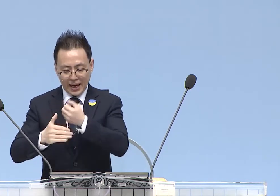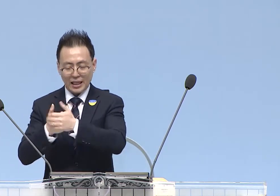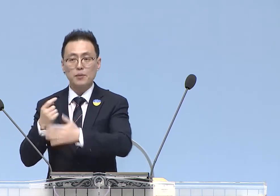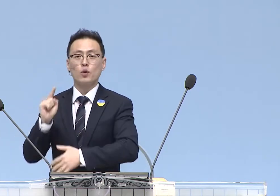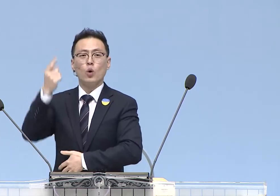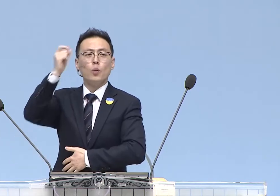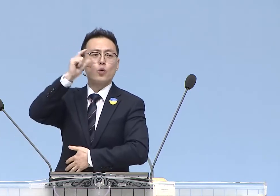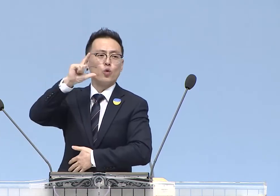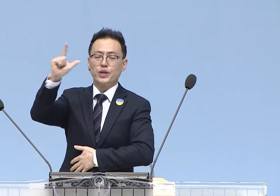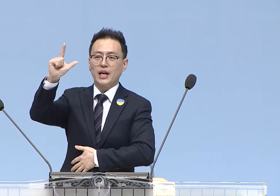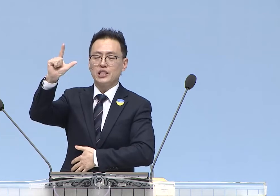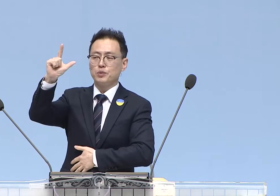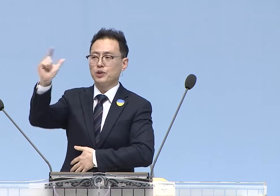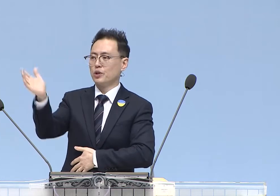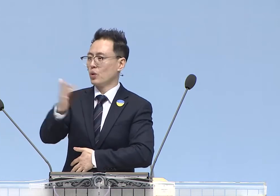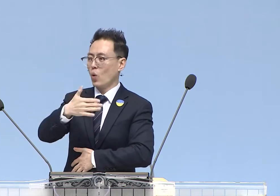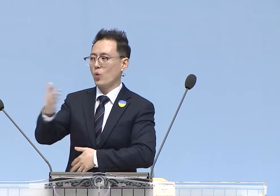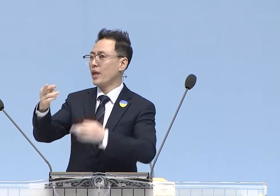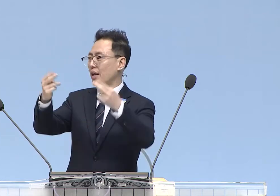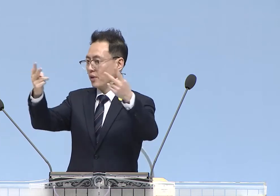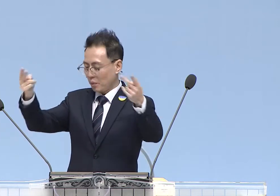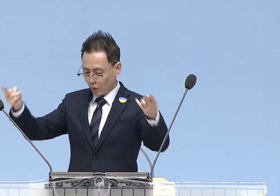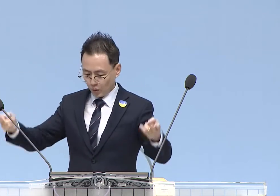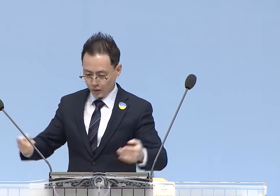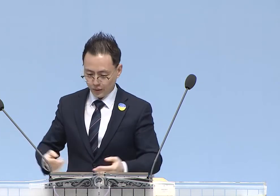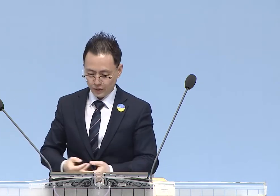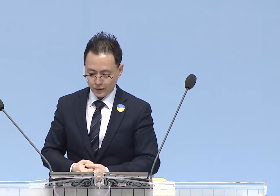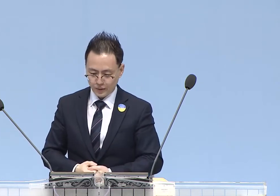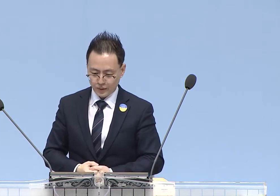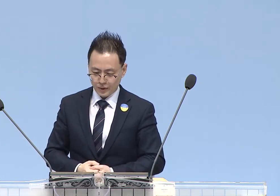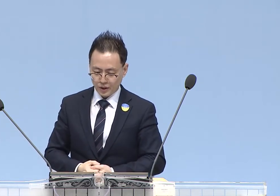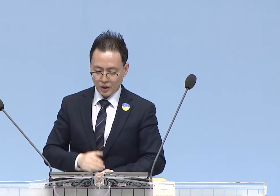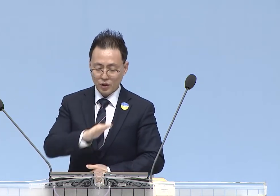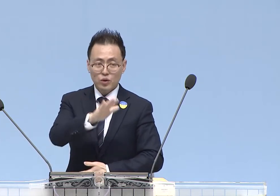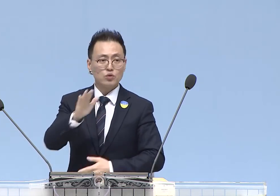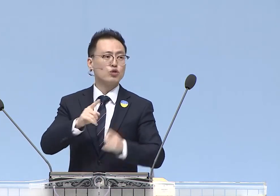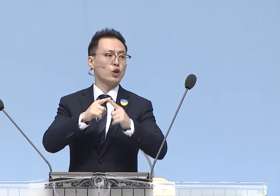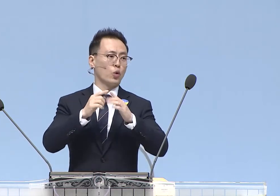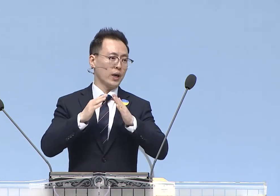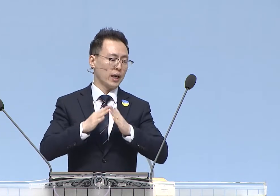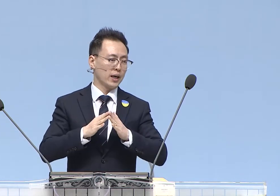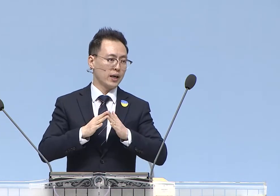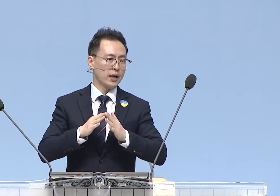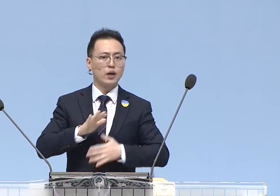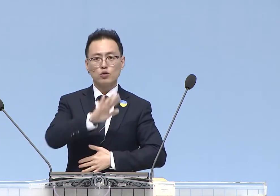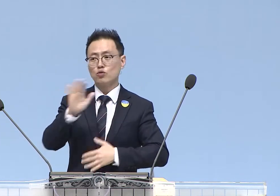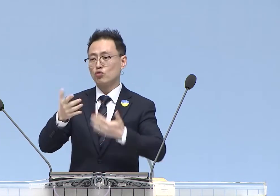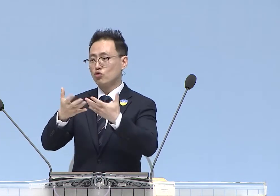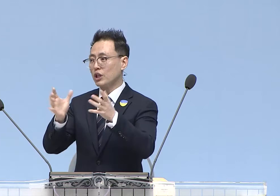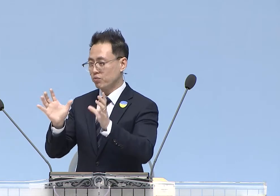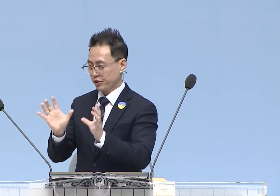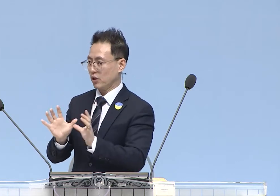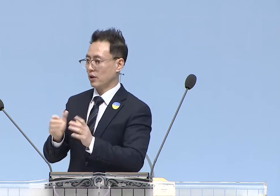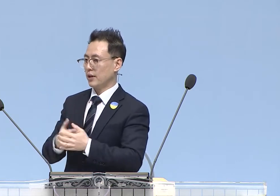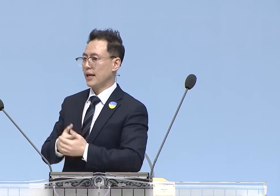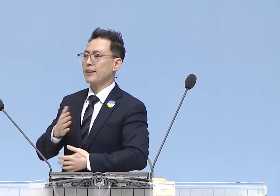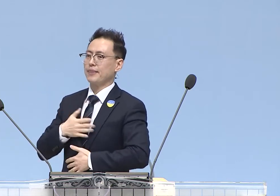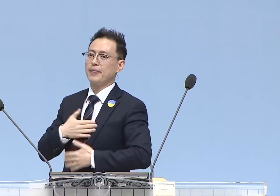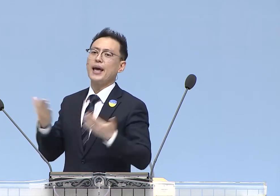하나님의 높고 위대하심은 온데간데 없고 우리 교회, 우리 부서, 내